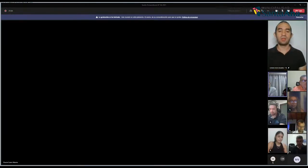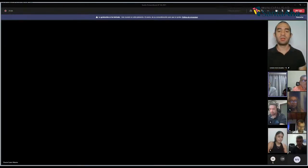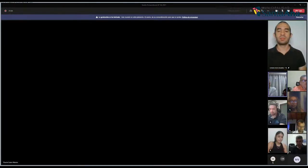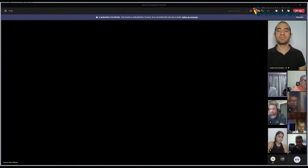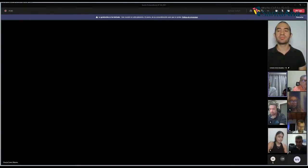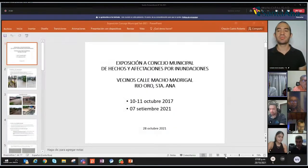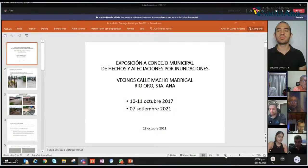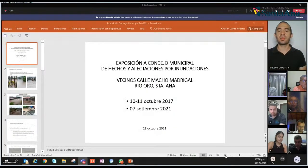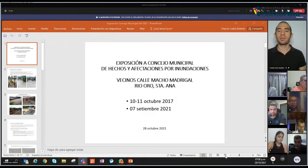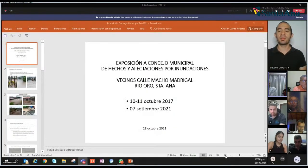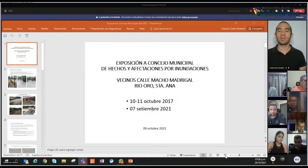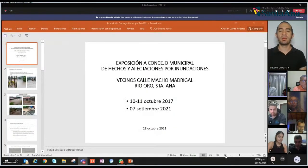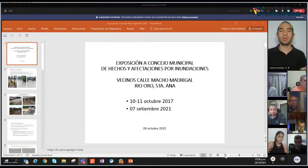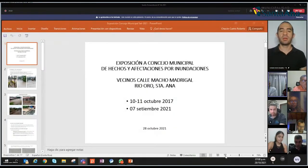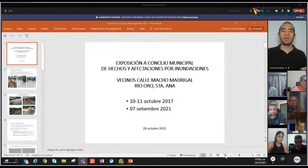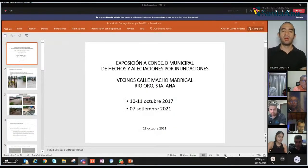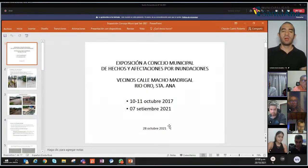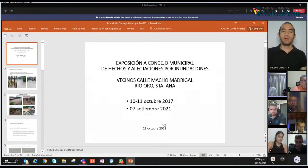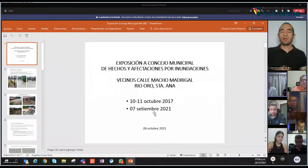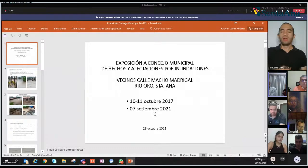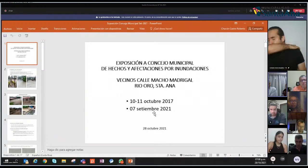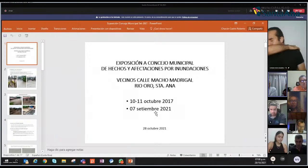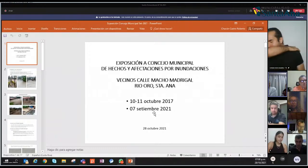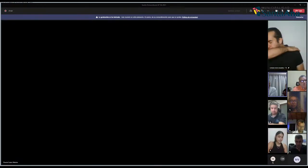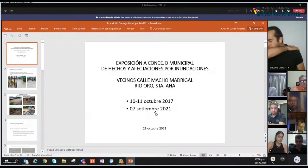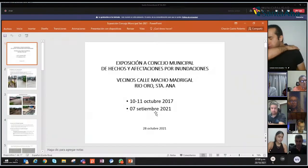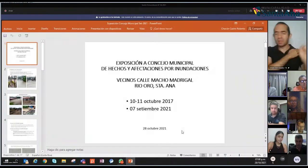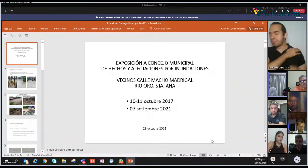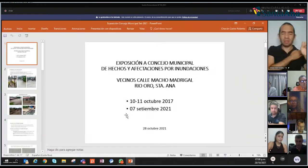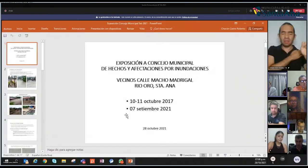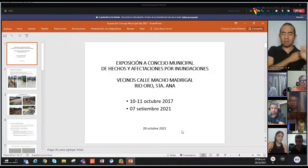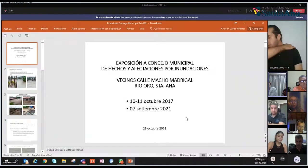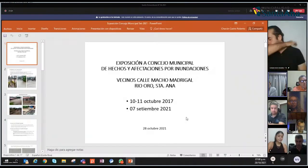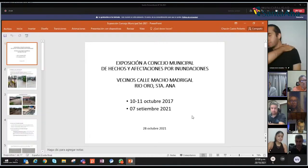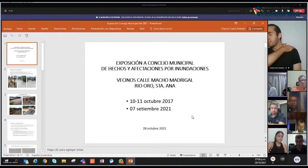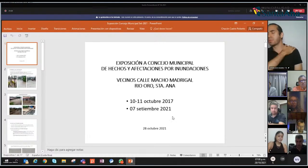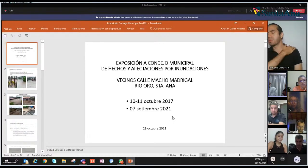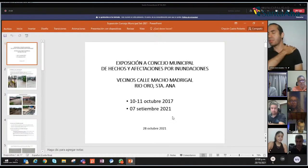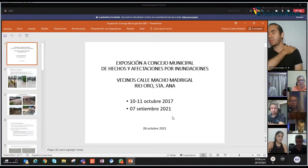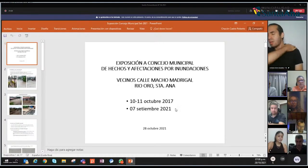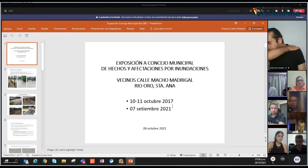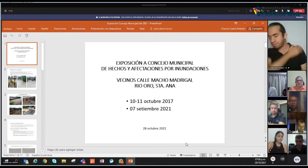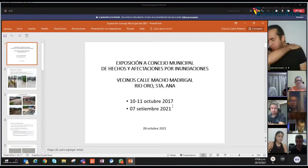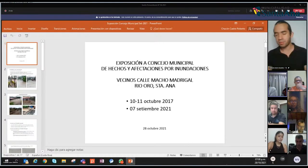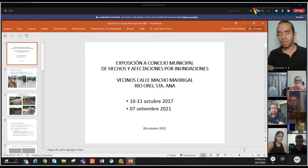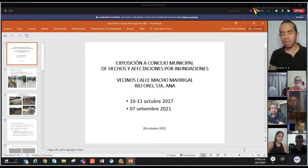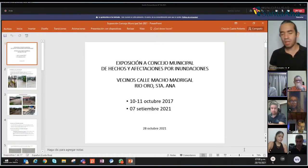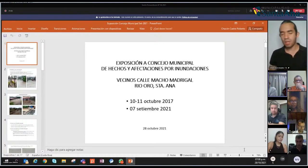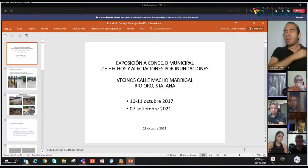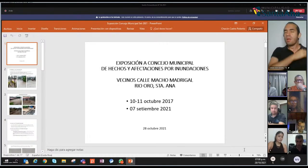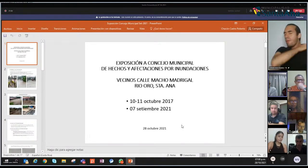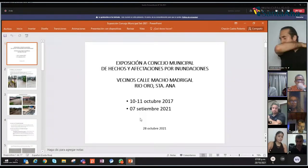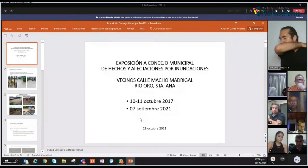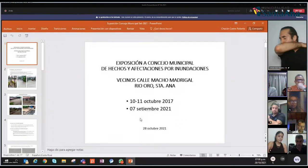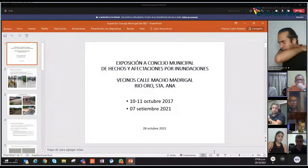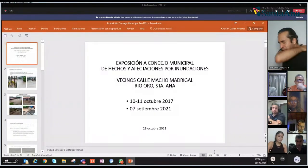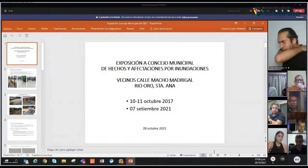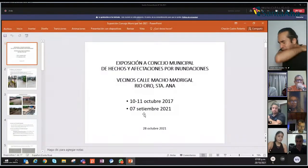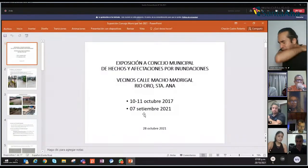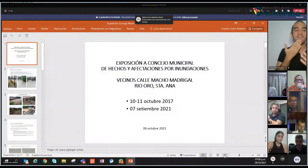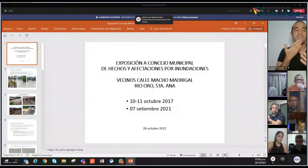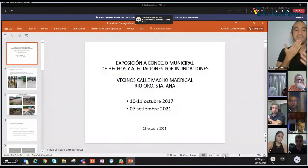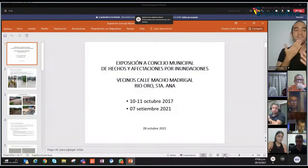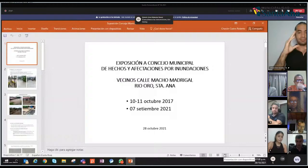correcto bueno muy buenas noches a todos los agradezco infinitamente del espacio que nos han abierto para poder exponer